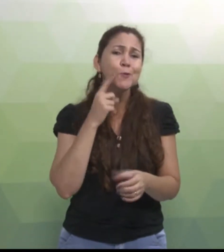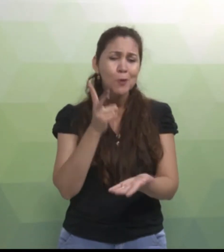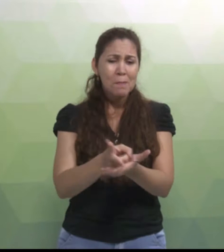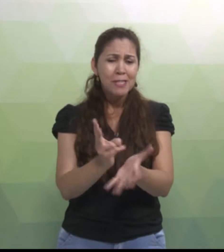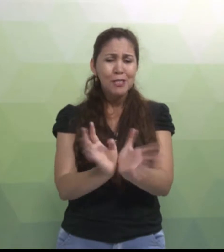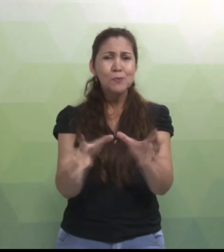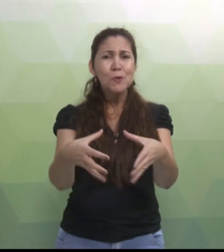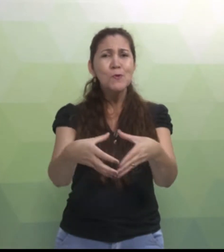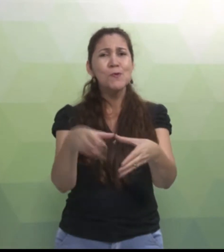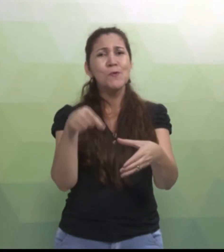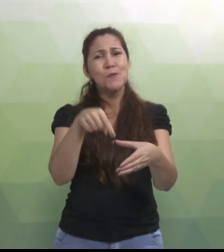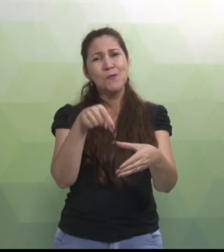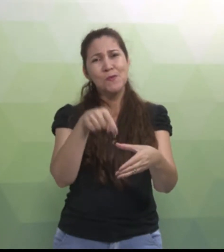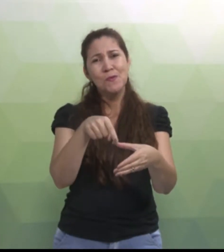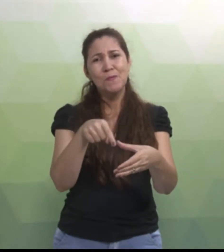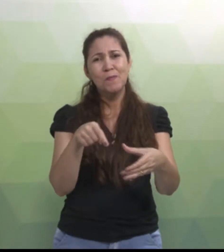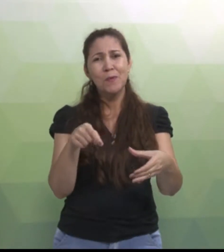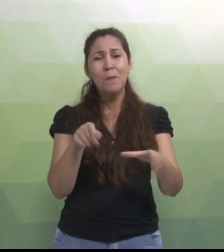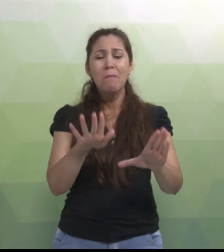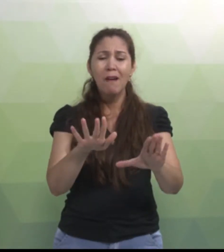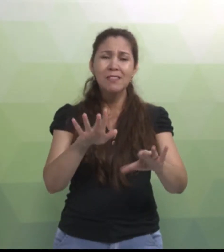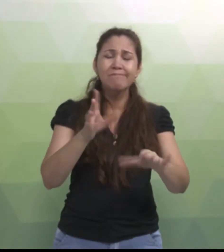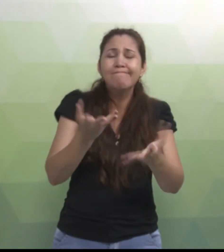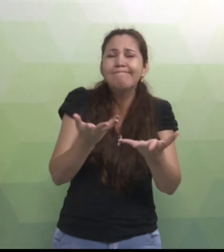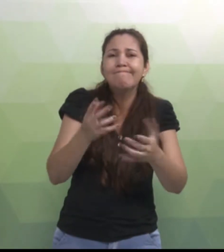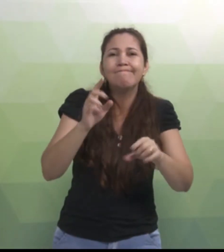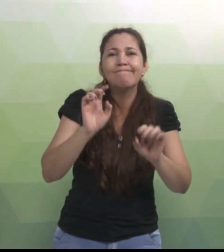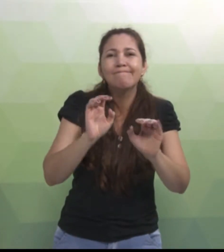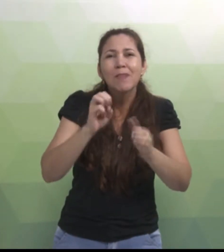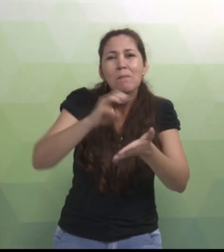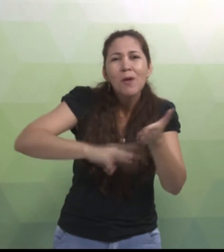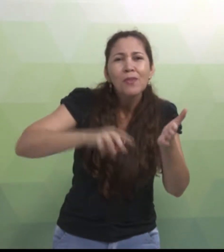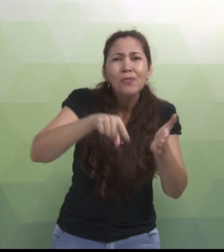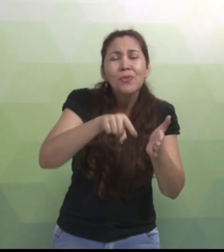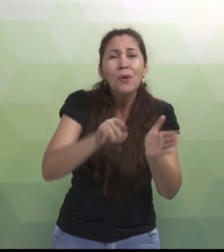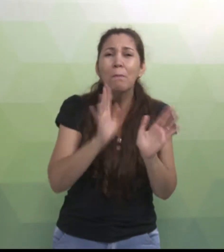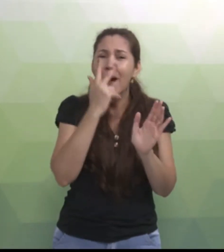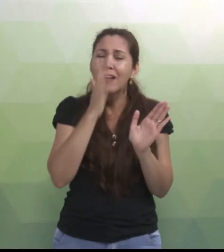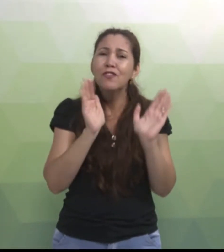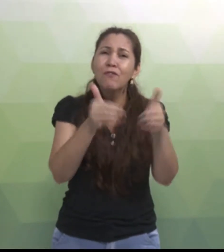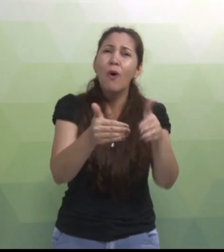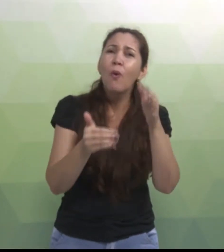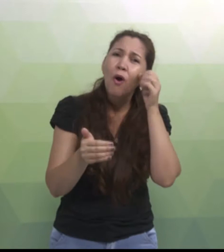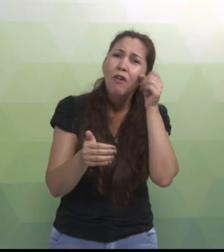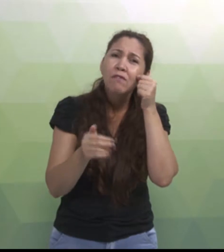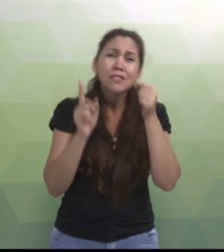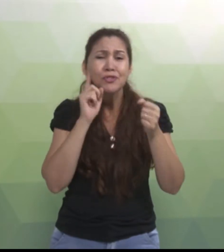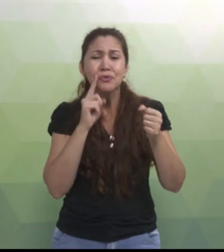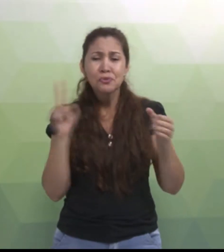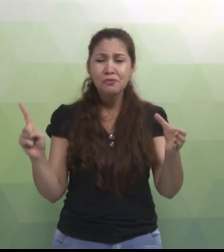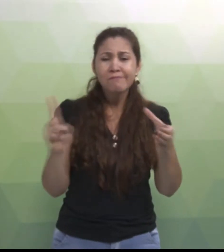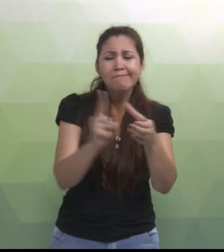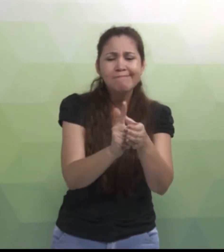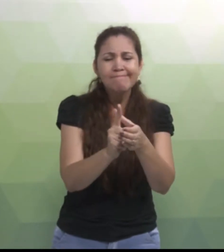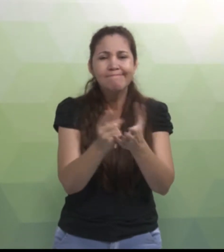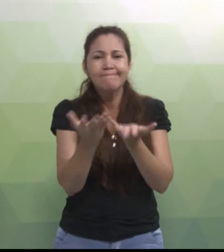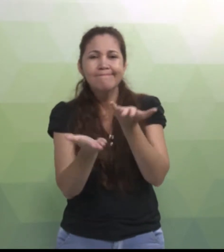percebam, a metodologia é com foco nos ouvintes e o surdo é inserido ali. Mas qual o